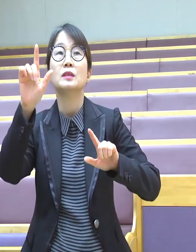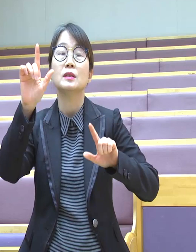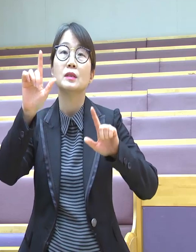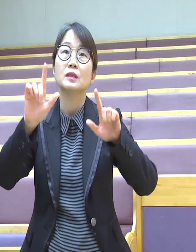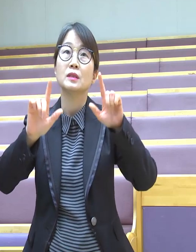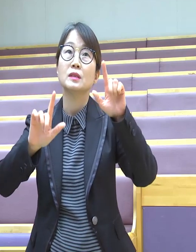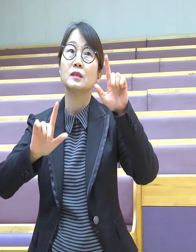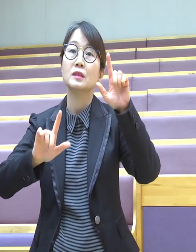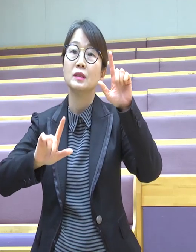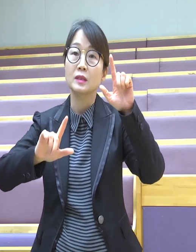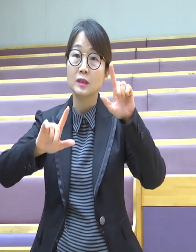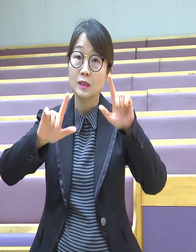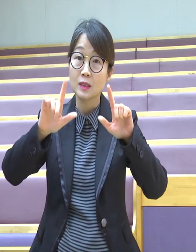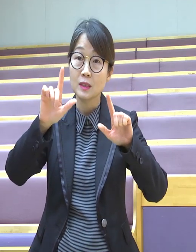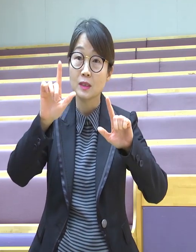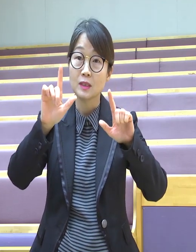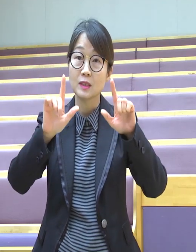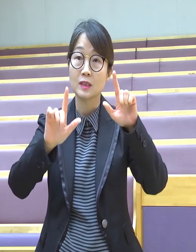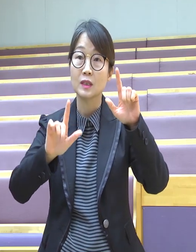언제나 내 모습,